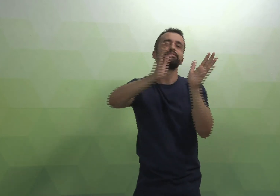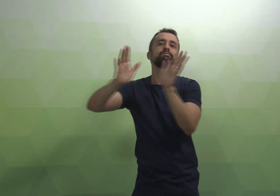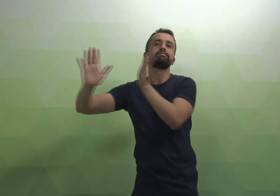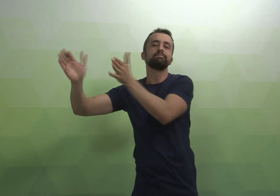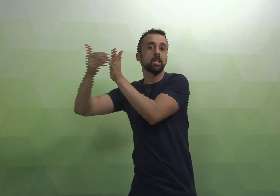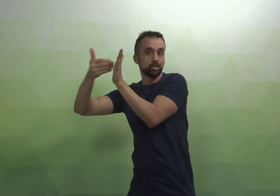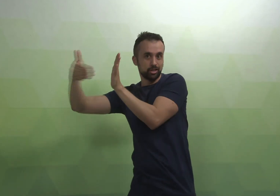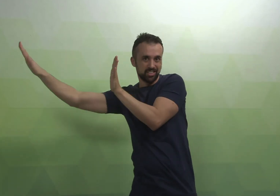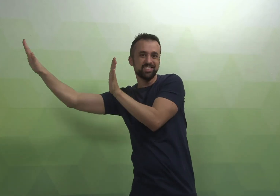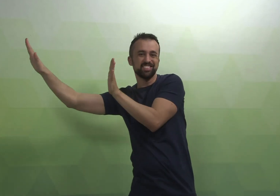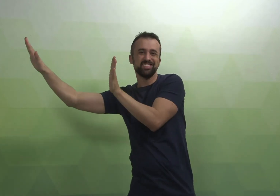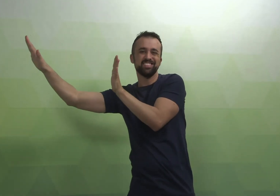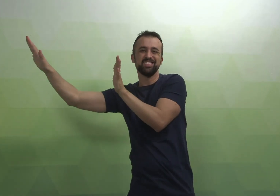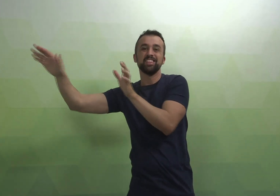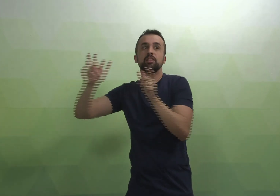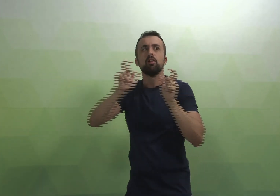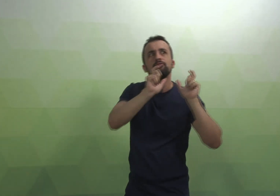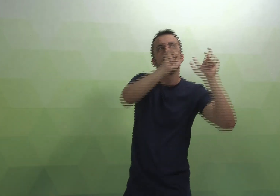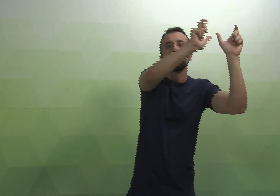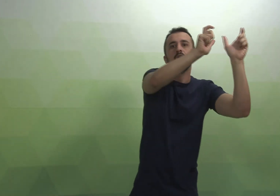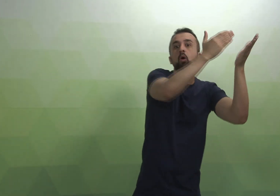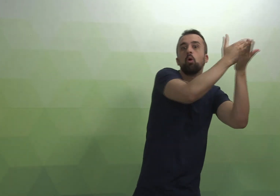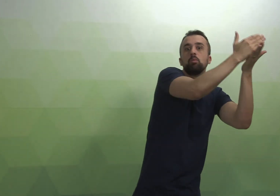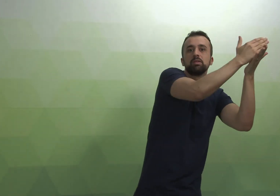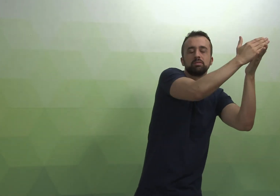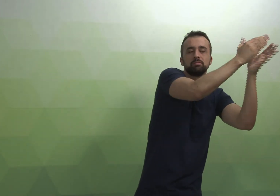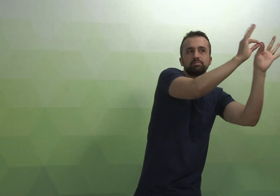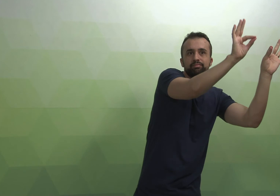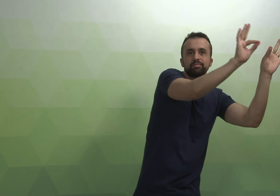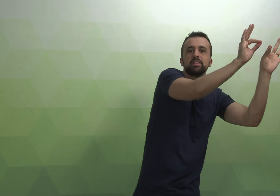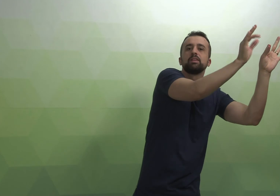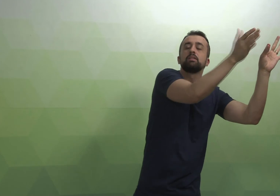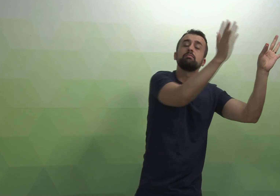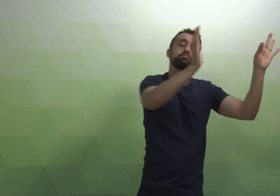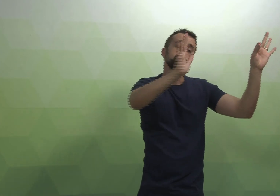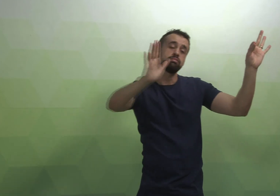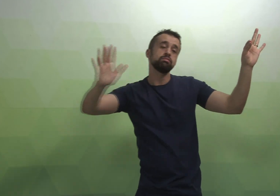normalmente. Esse elemento enfatizado vem primeiro na sentença,